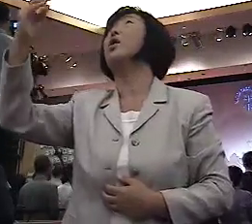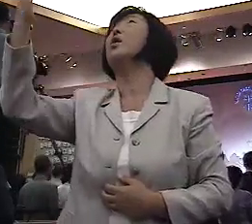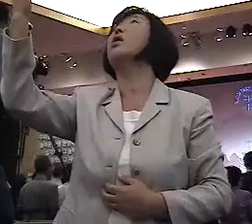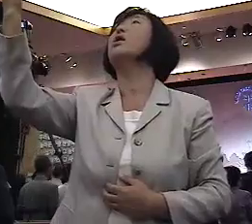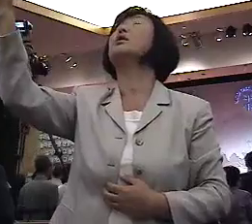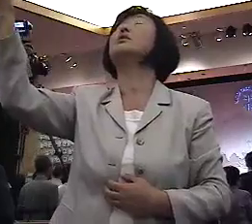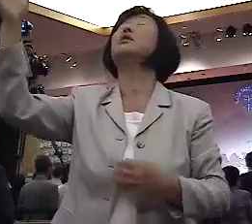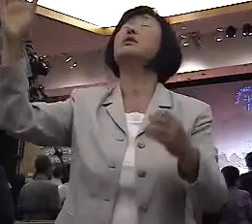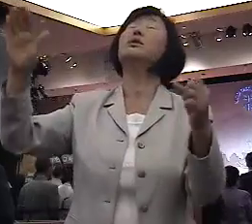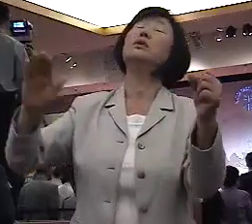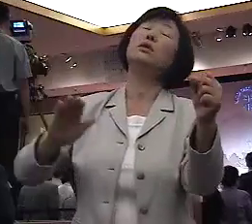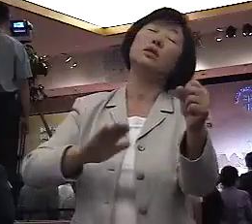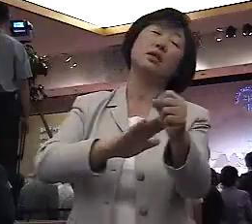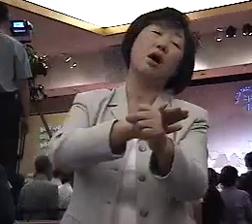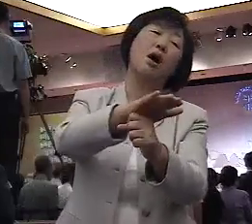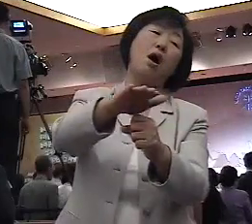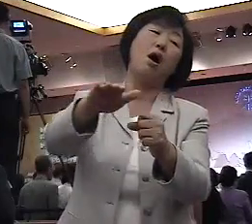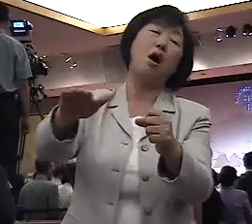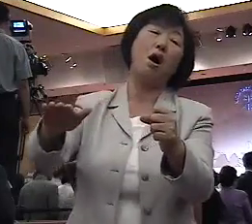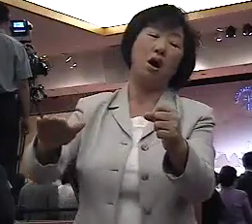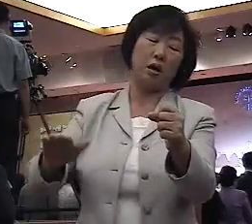십자가의 그